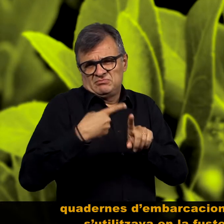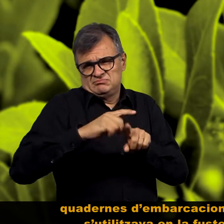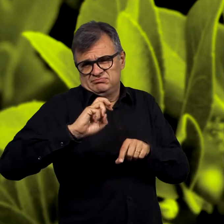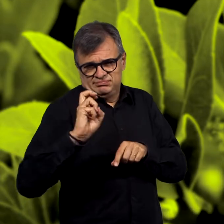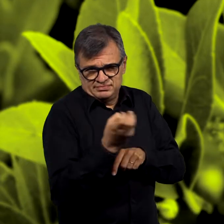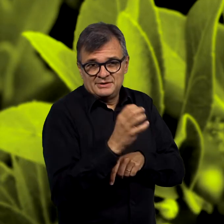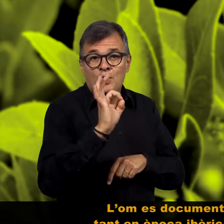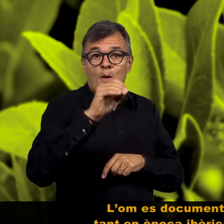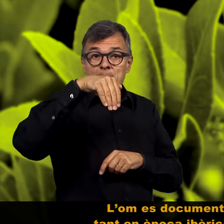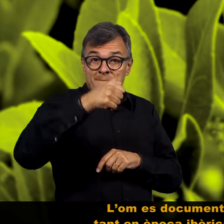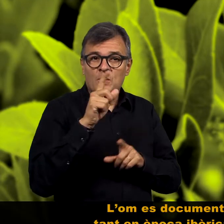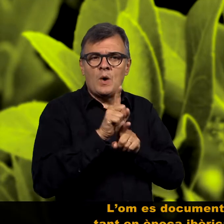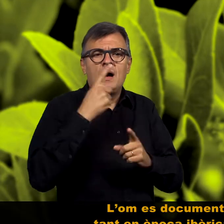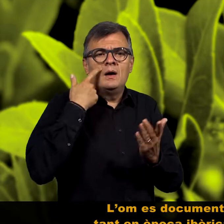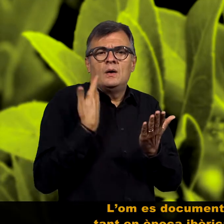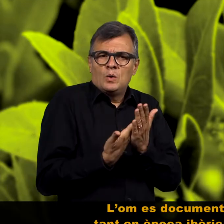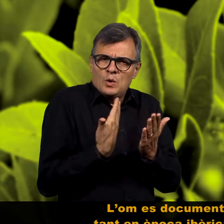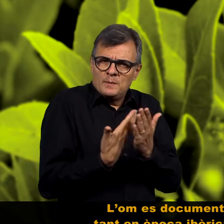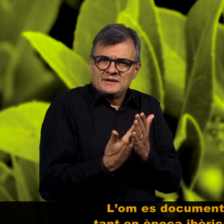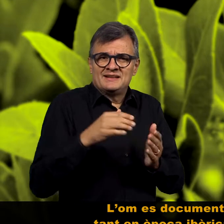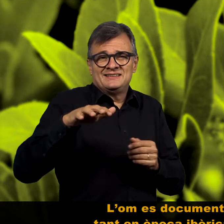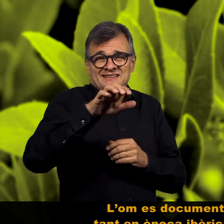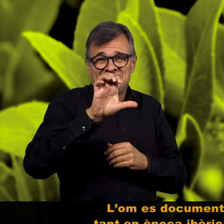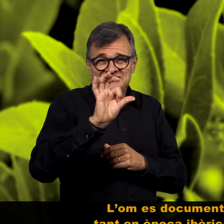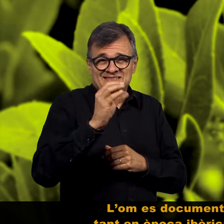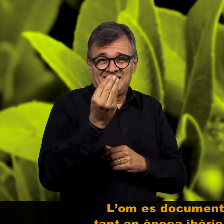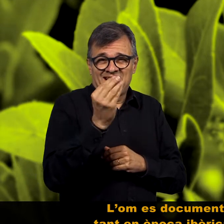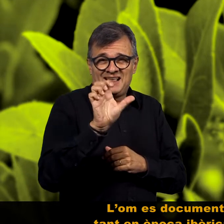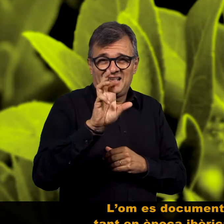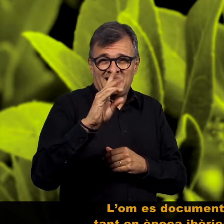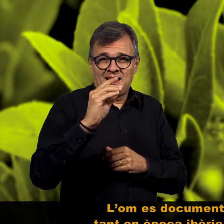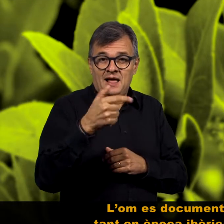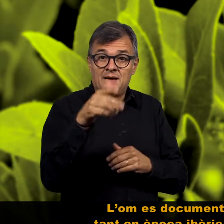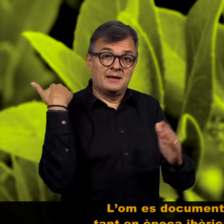L'om es documenta a l'esquerda tant en època ibèrica com medieval.